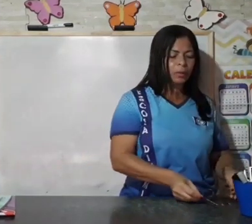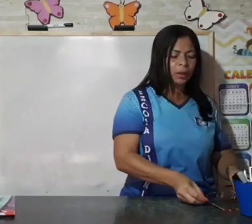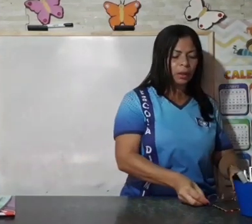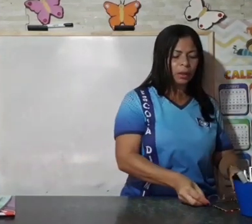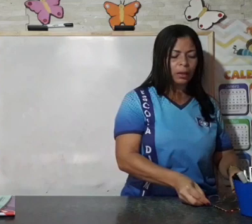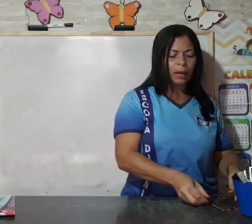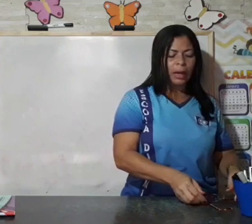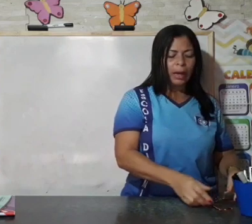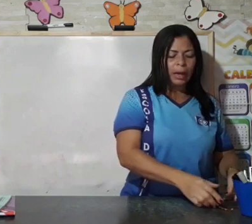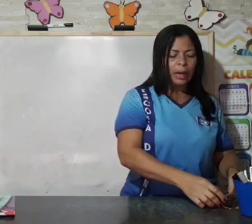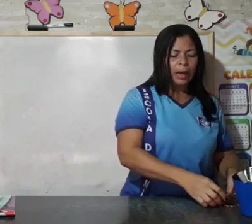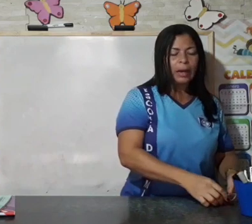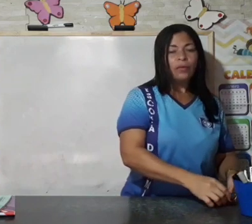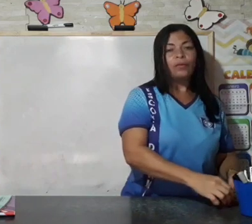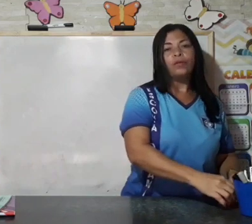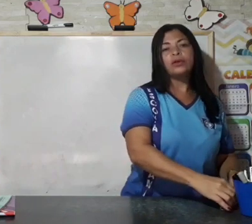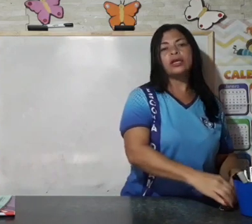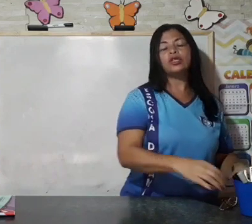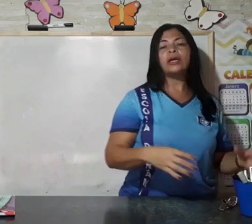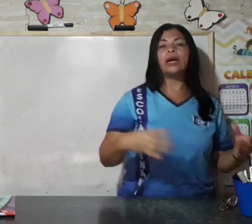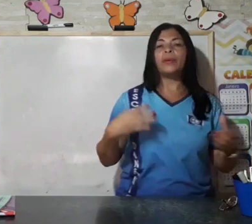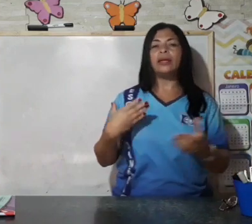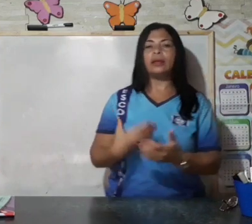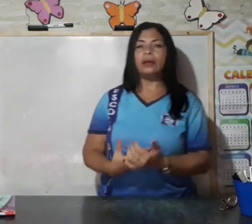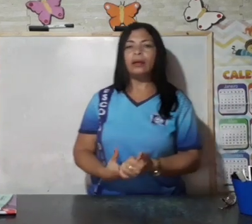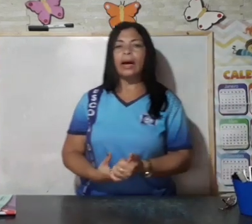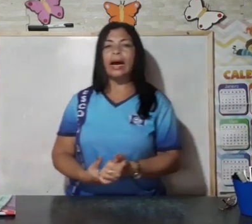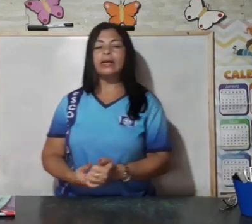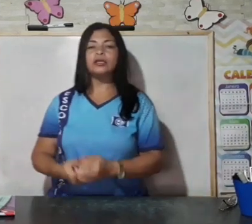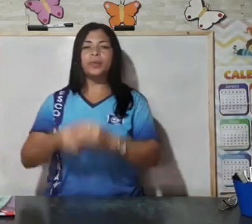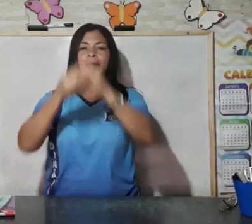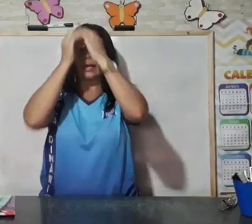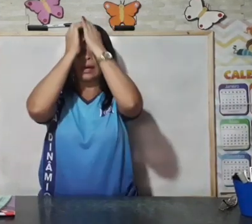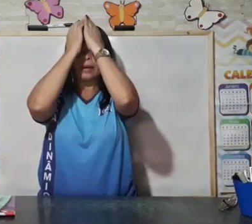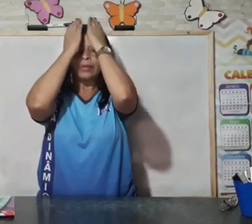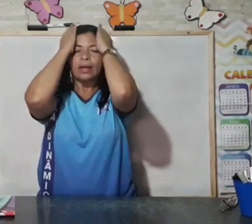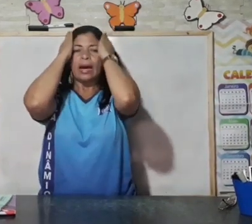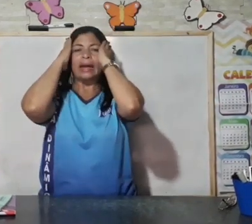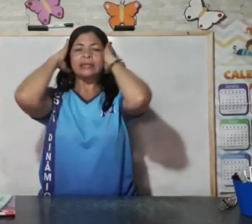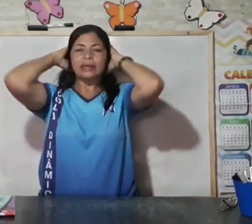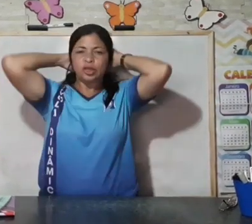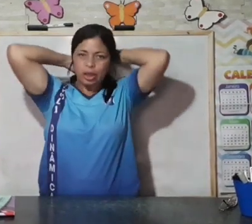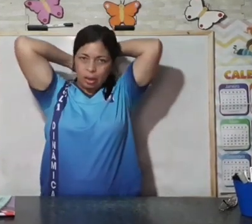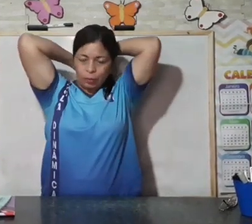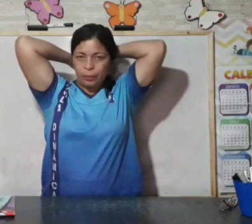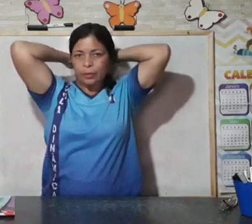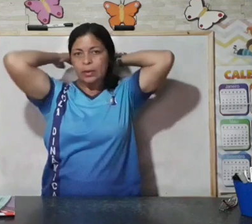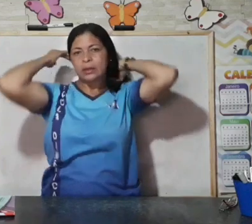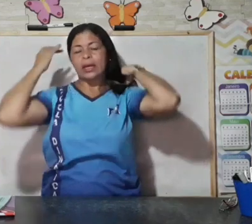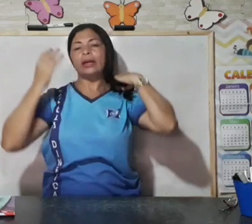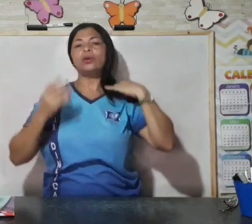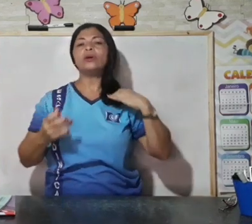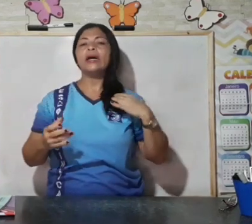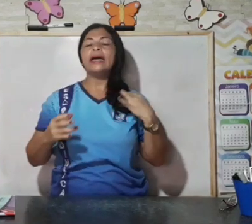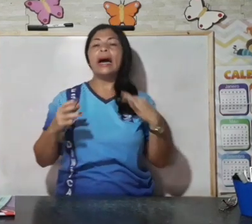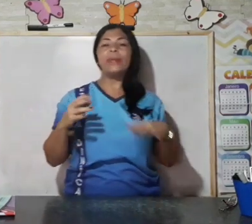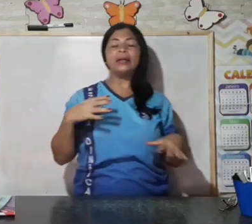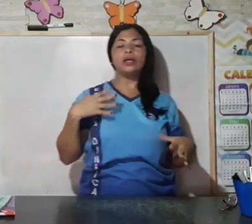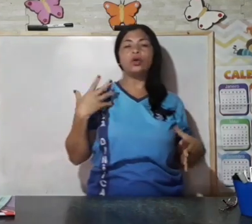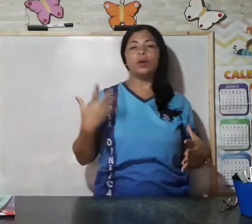que vocês têm que aprender a respeitar, a ser digno, certo? A partir do